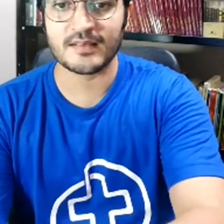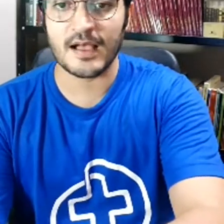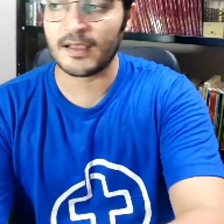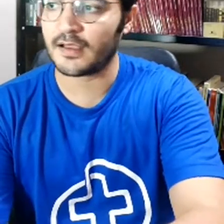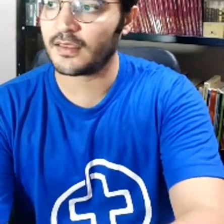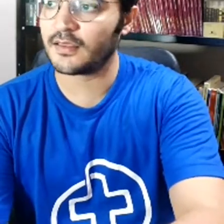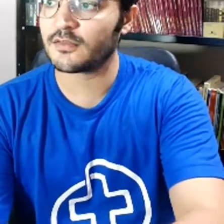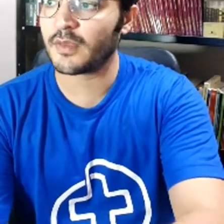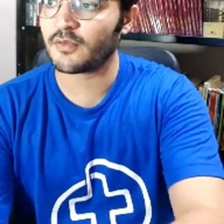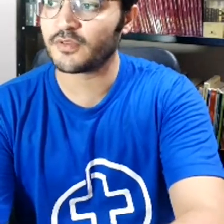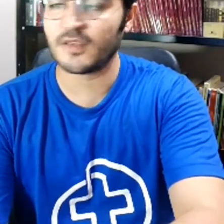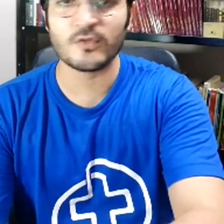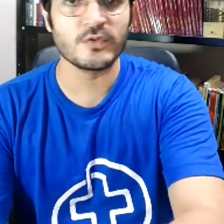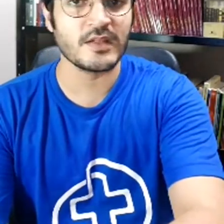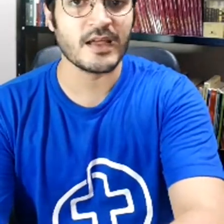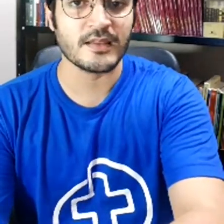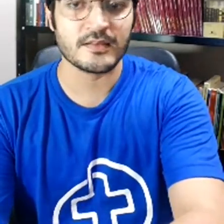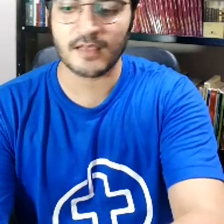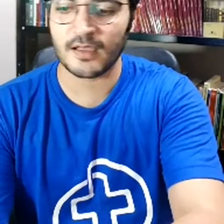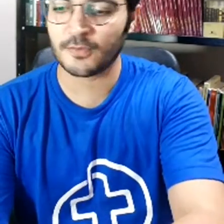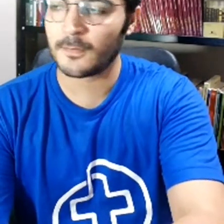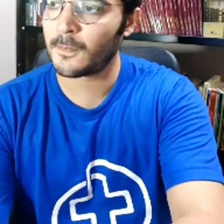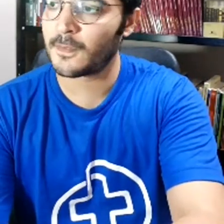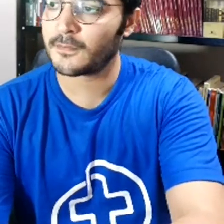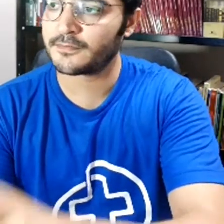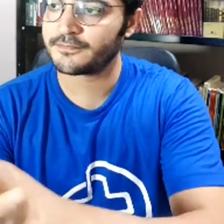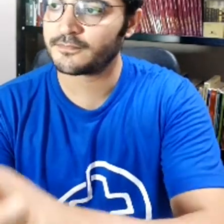passar aqui. Espero que você escute daí, certo?